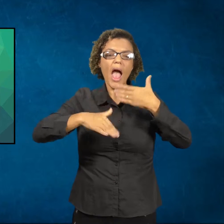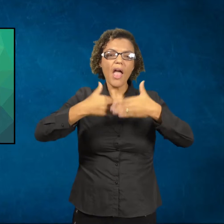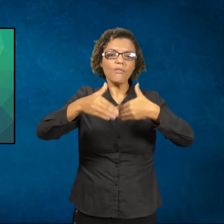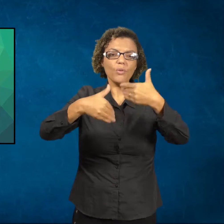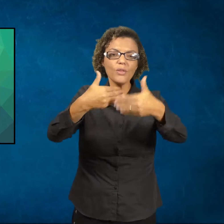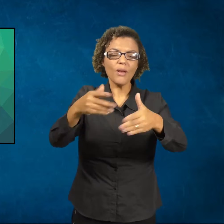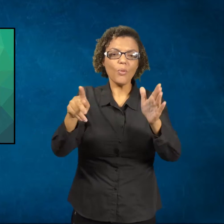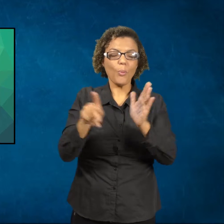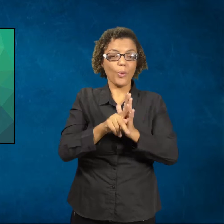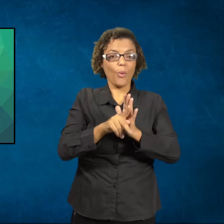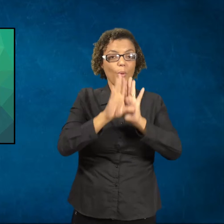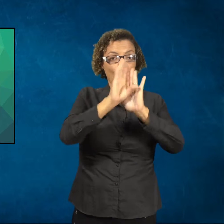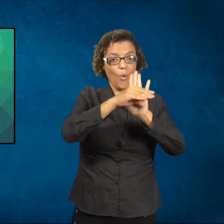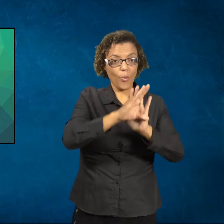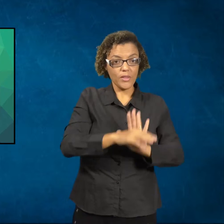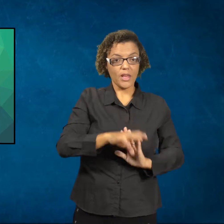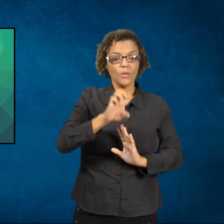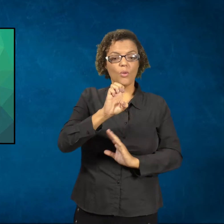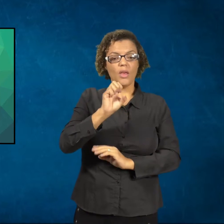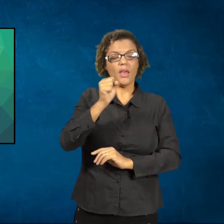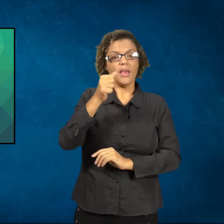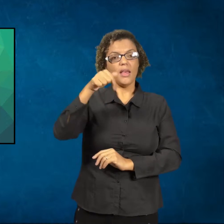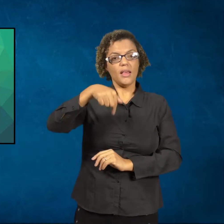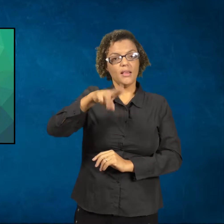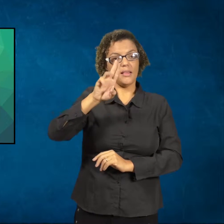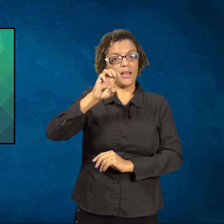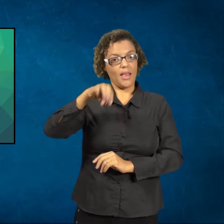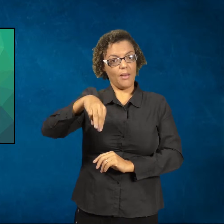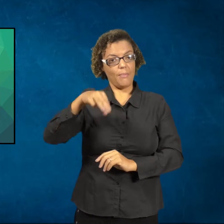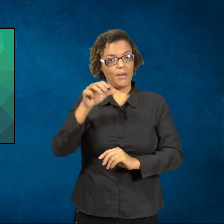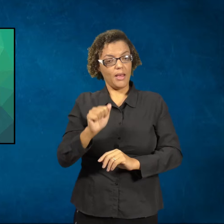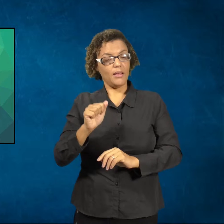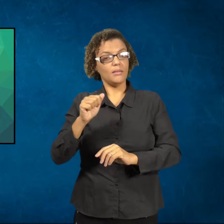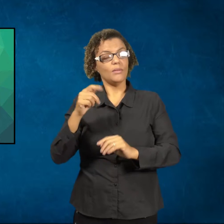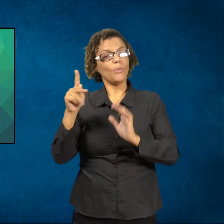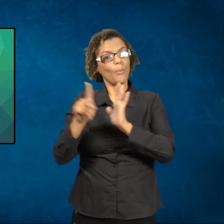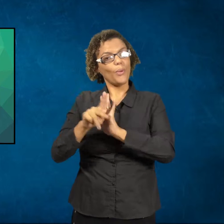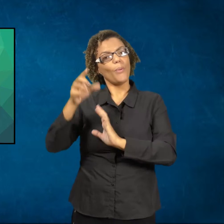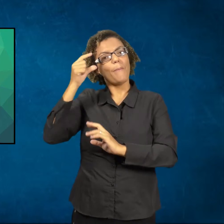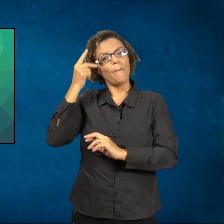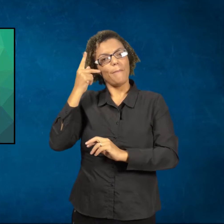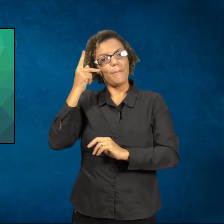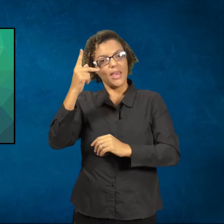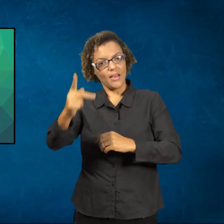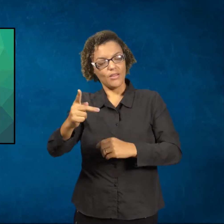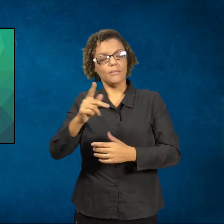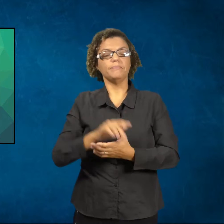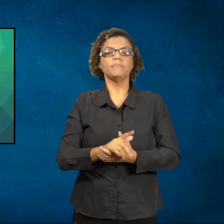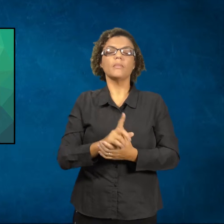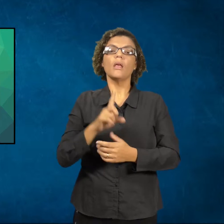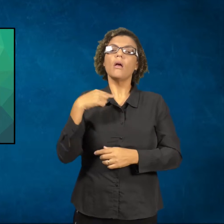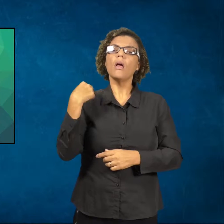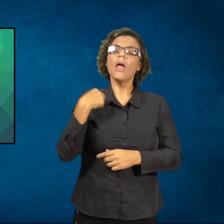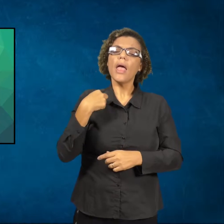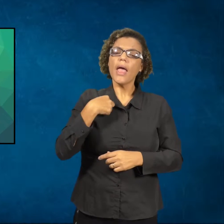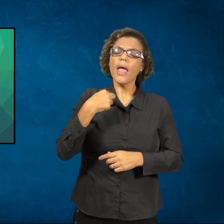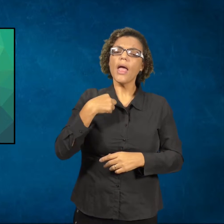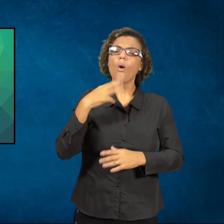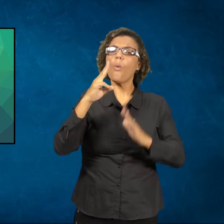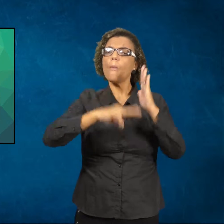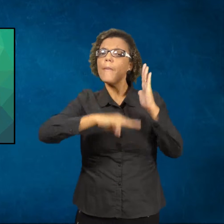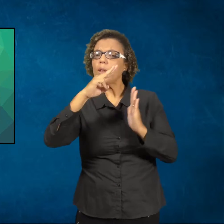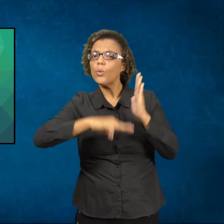do conceito de esquema no Piaget. Joia? Então a gente precisou, do ponto de vista metodológico,